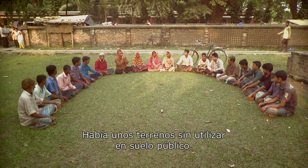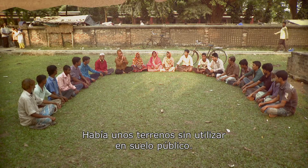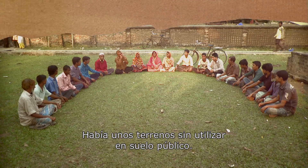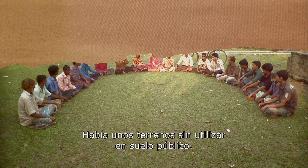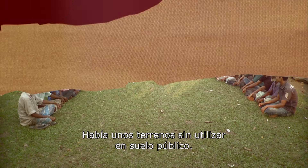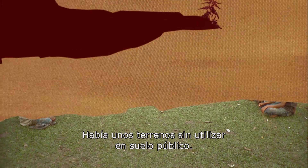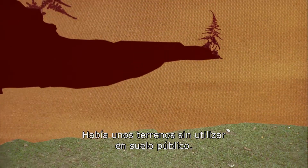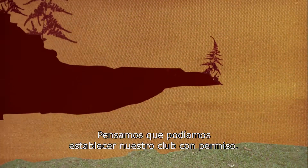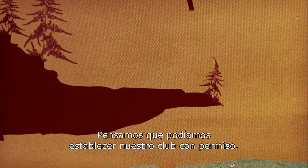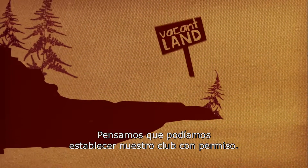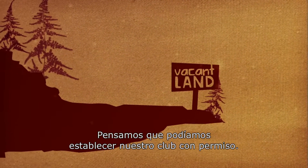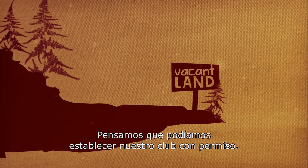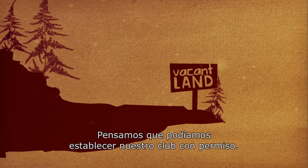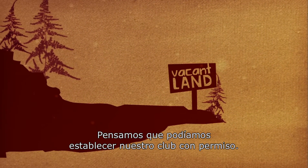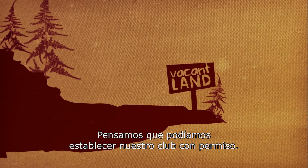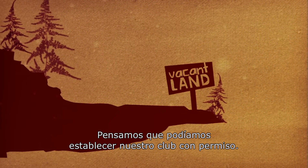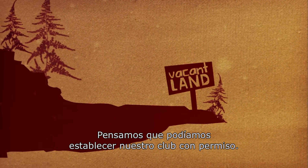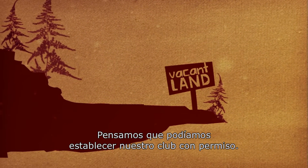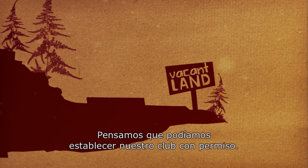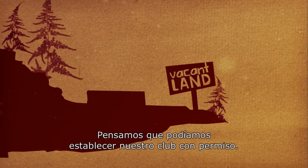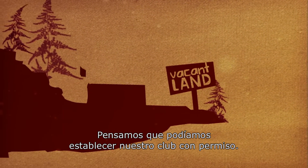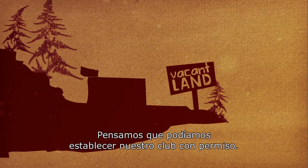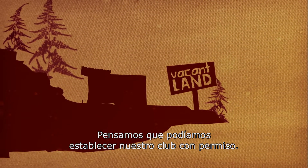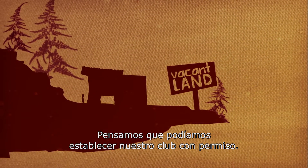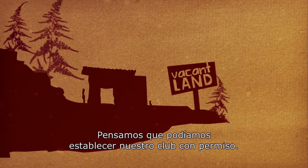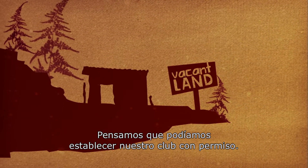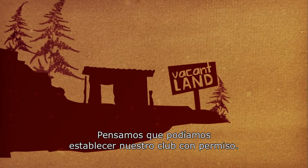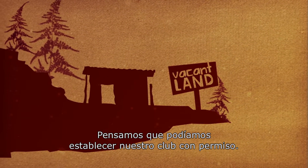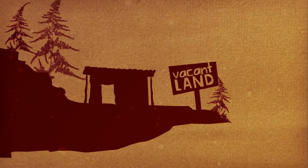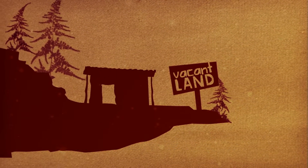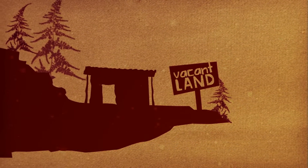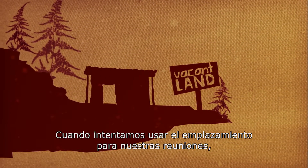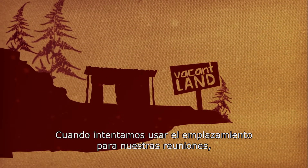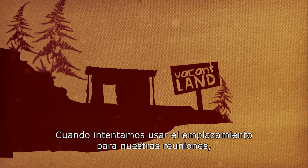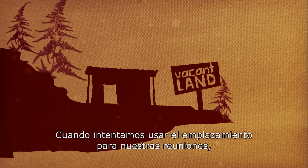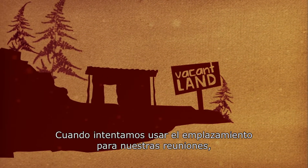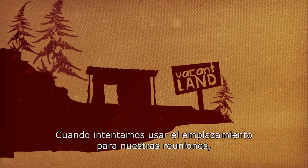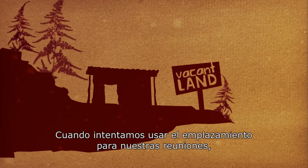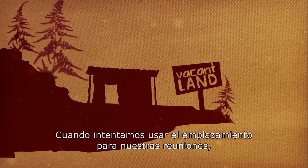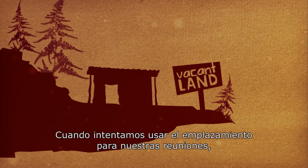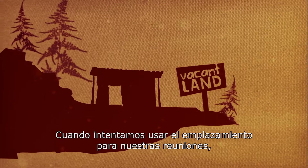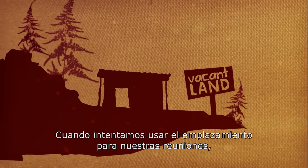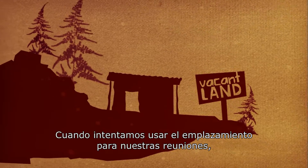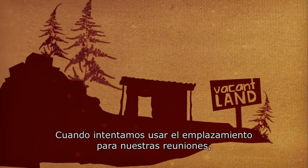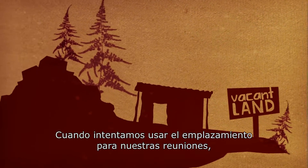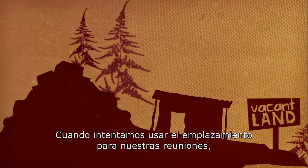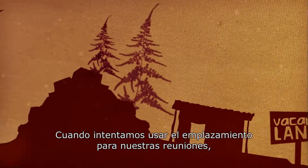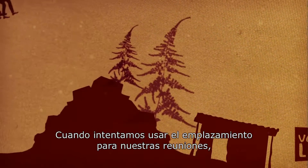suelo público. Pensamos que podíamos establecer nuestro club con permiso. Cuando intentamos usar el emplazamiento para nuestras